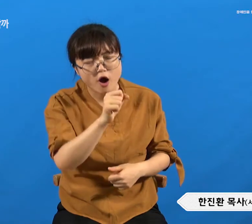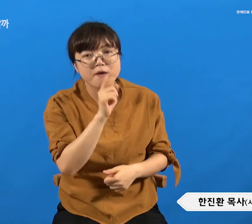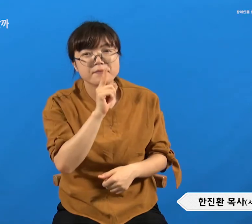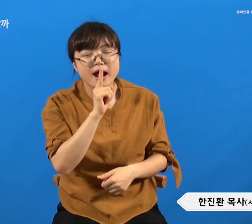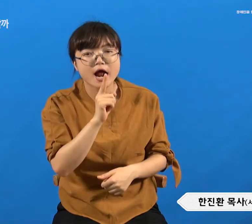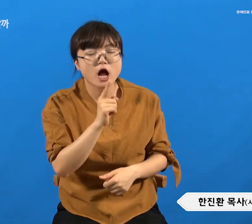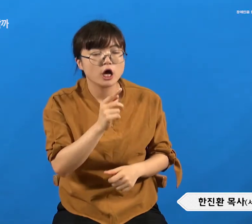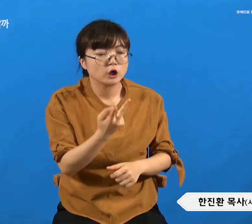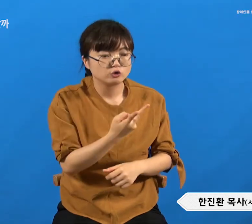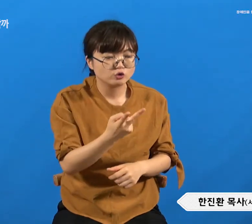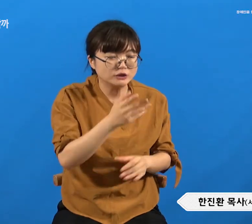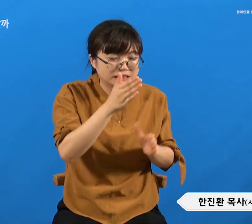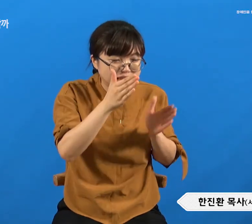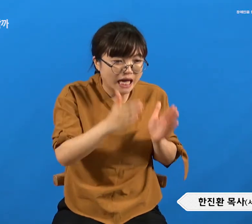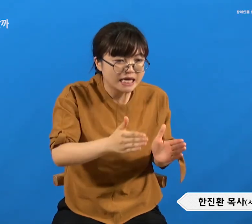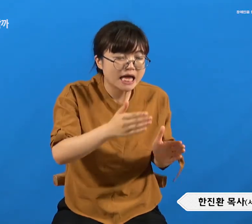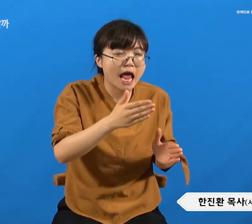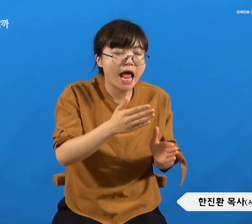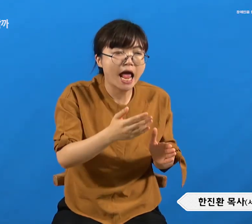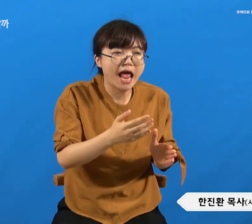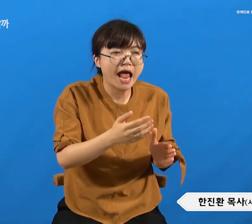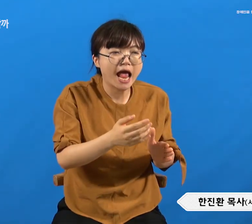사이에 끼었다라고 표현을 했습니다.